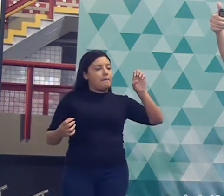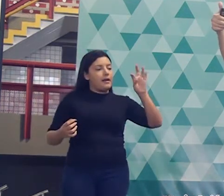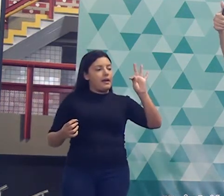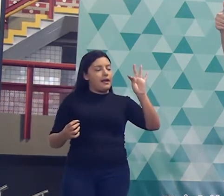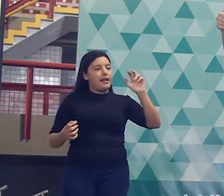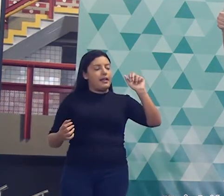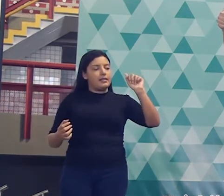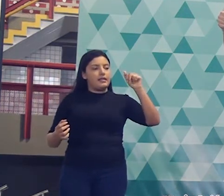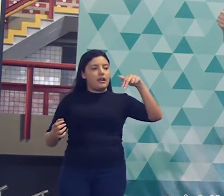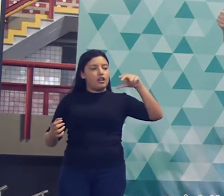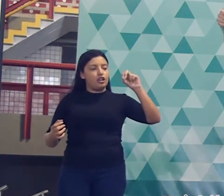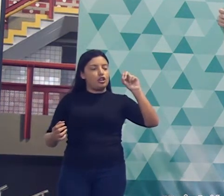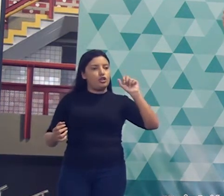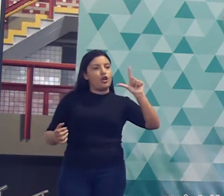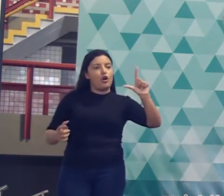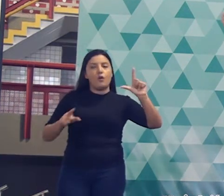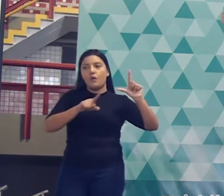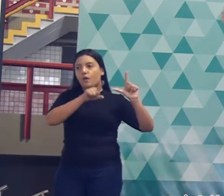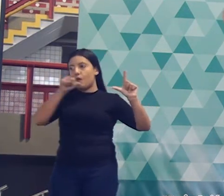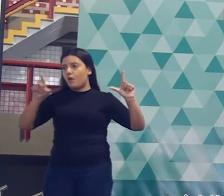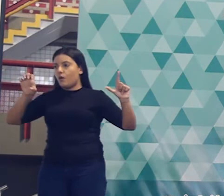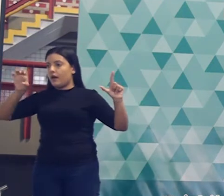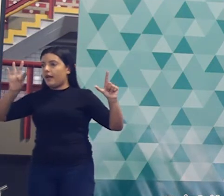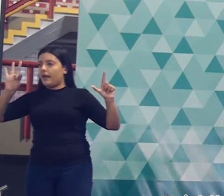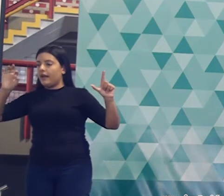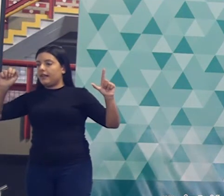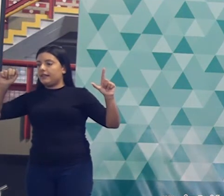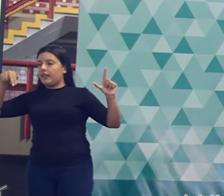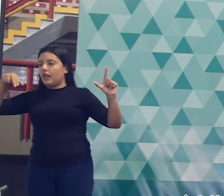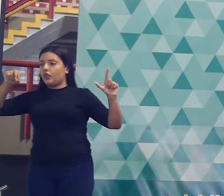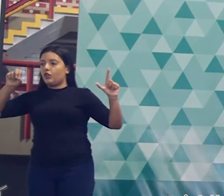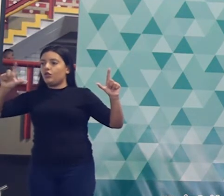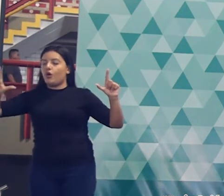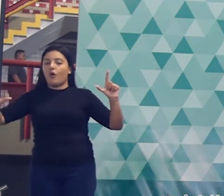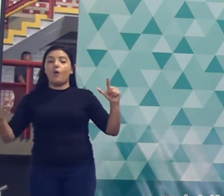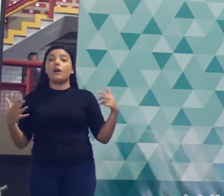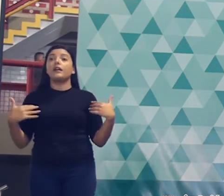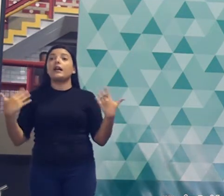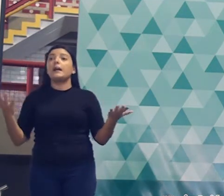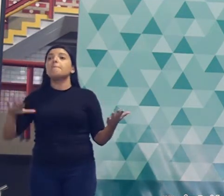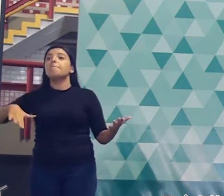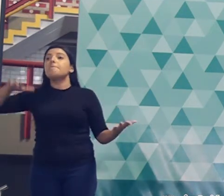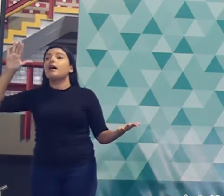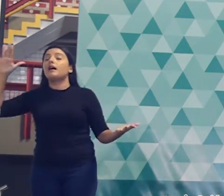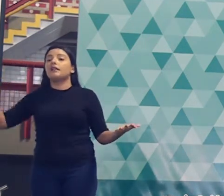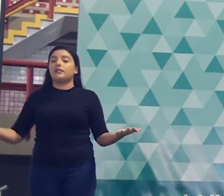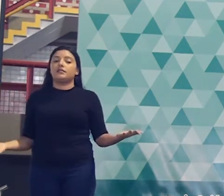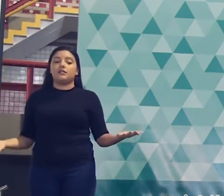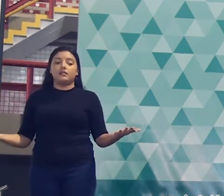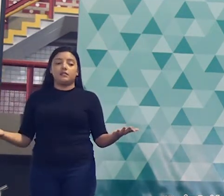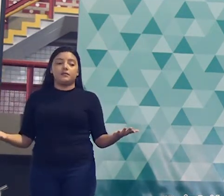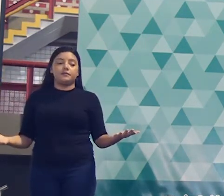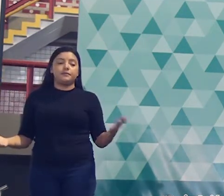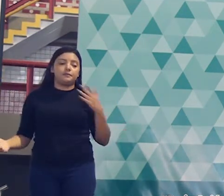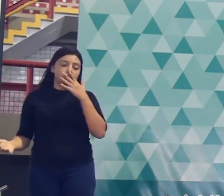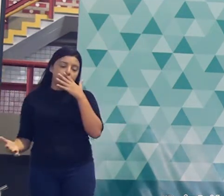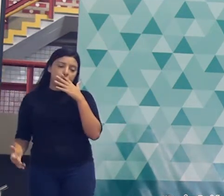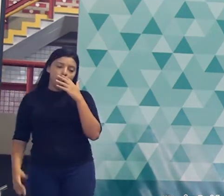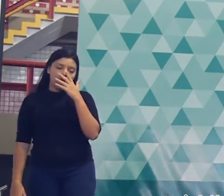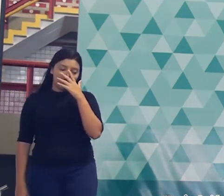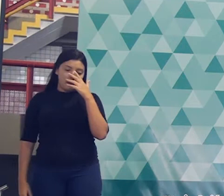etanol? Ó, deixa eu voltar aqui só um pouquinho para a gente. Ó. Quem liberou maior quantidade de calor? Metanol,